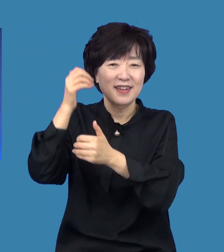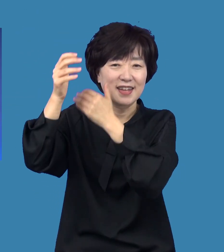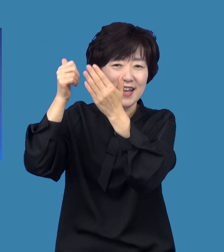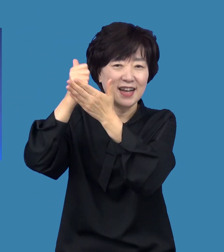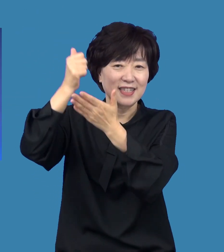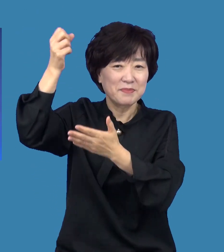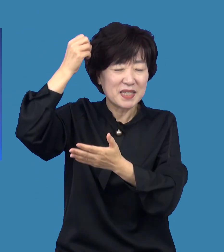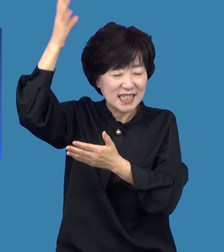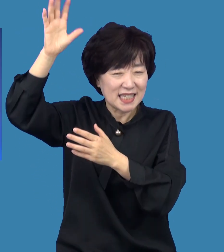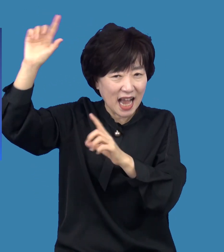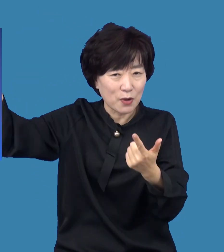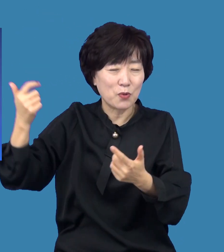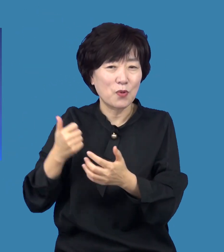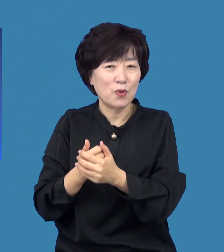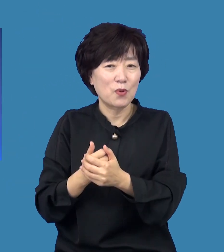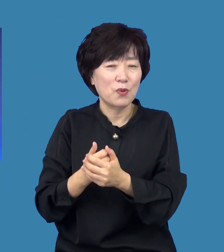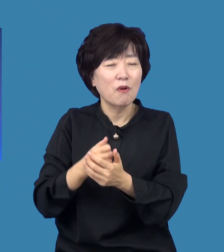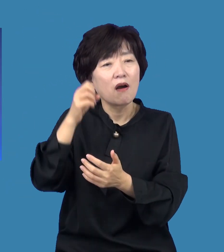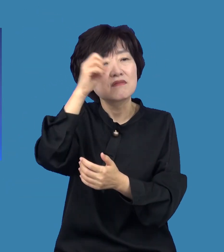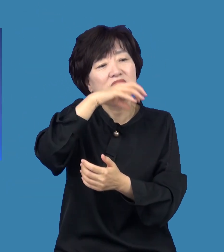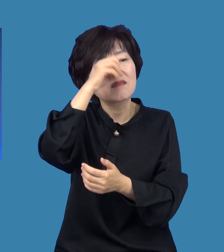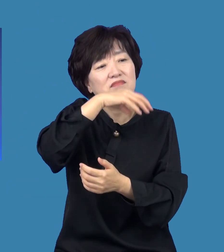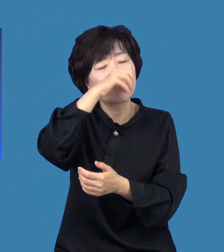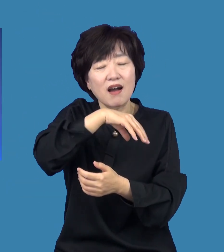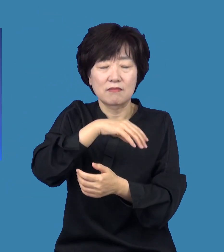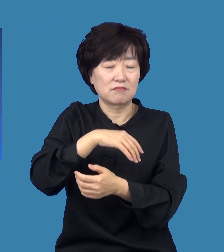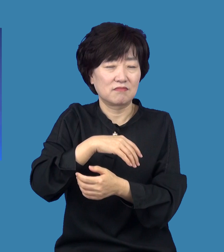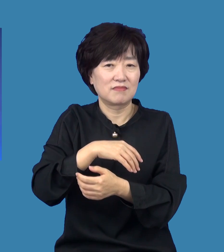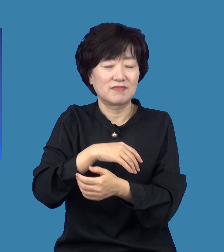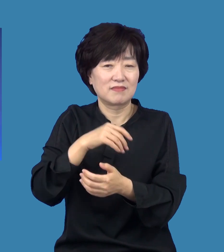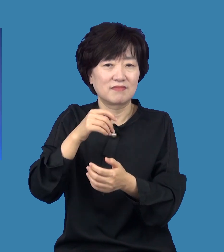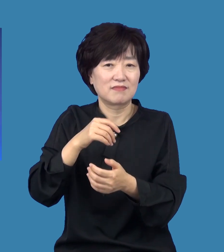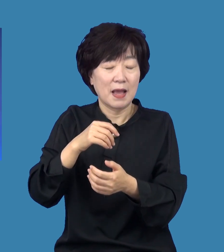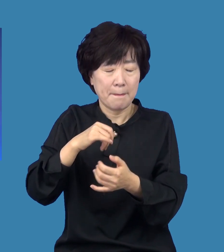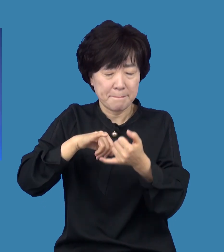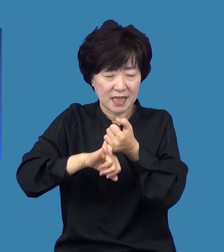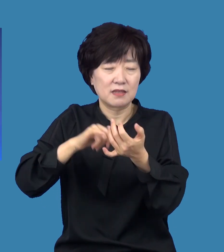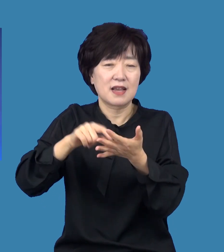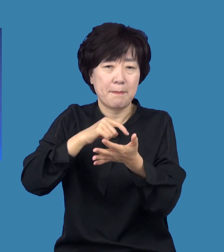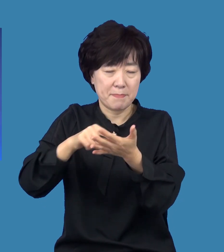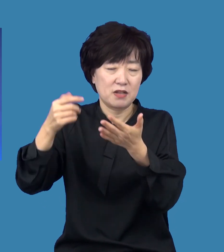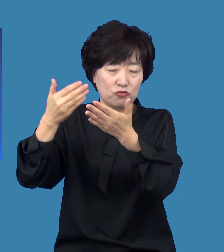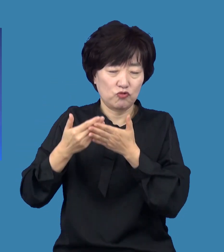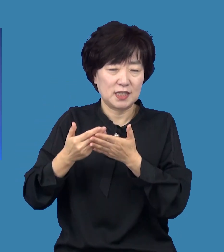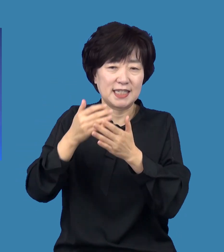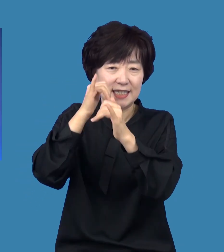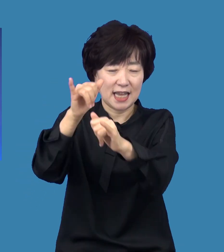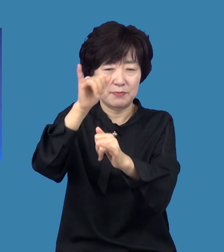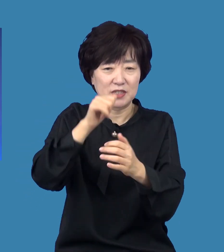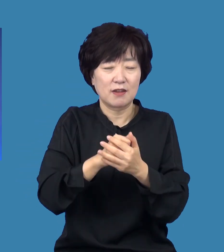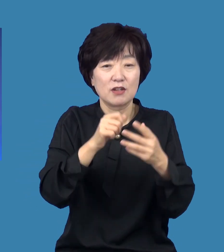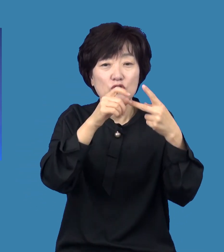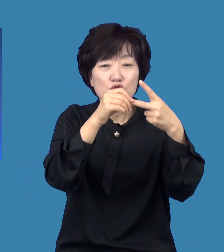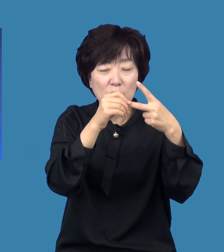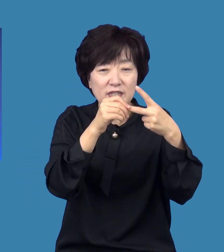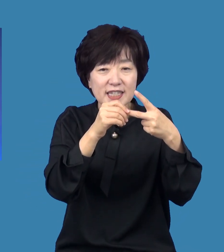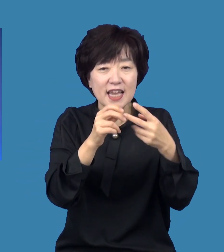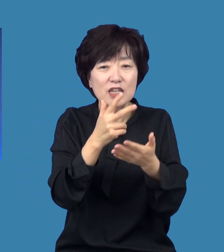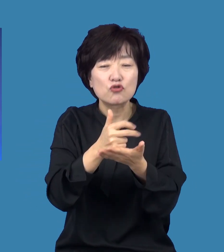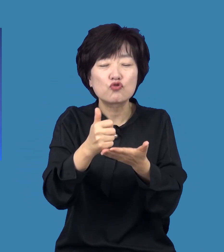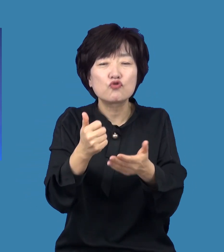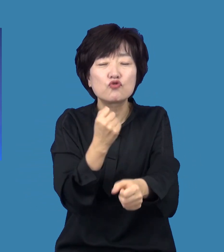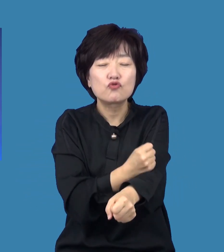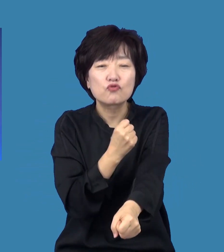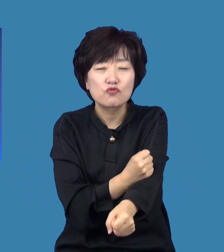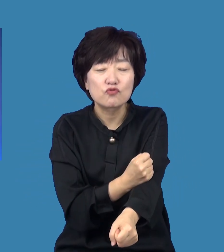잊어버리지도 않으시고 넘어가지도 않으시는, 반드시 갚아주시는 상급이 있어요. 자, 둘째, 주의 일, 주를 위해